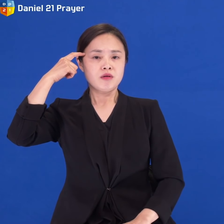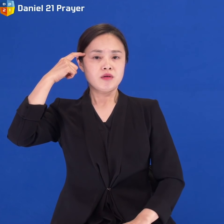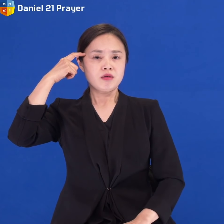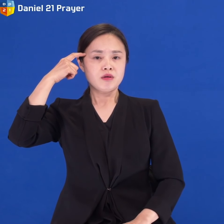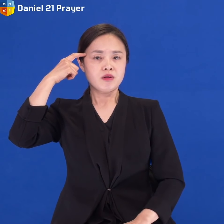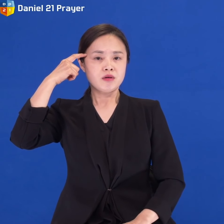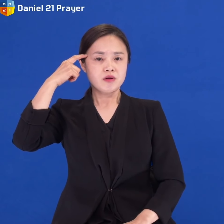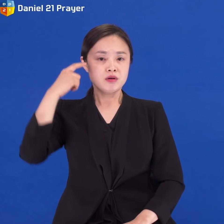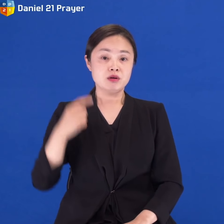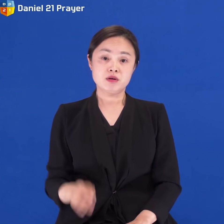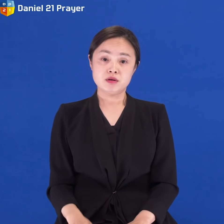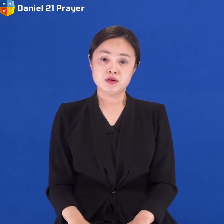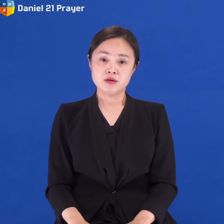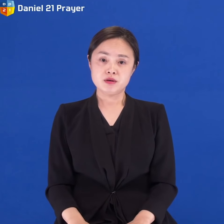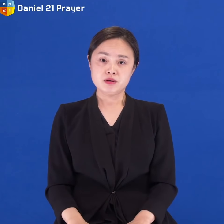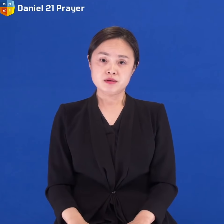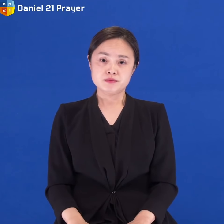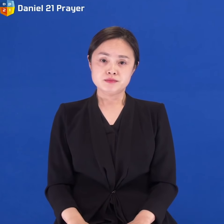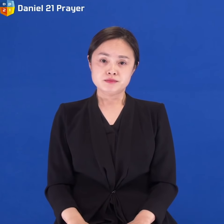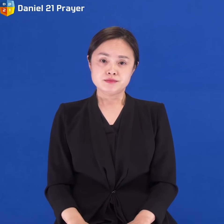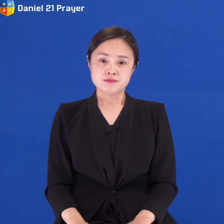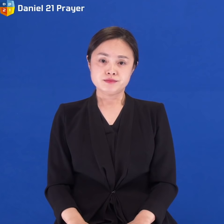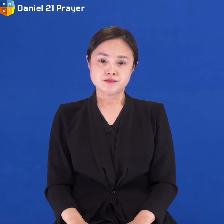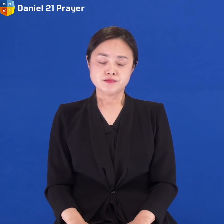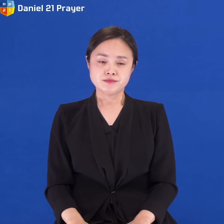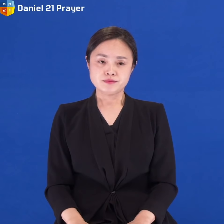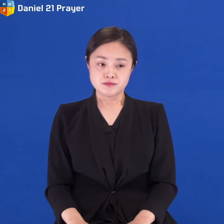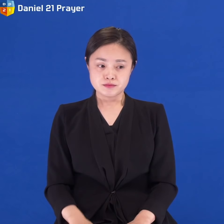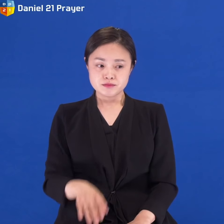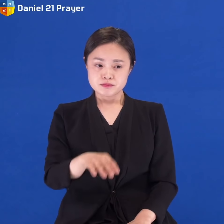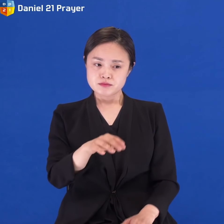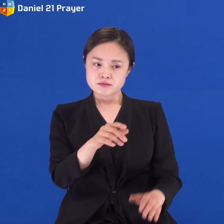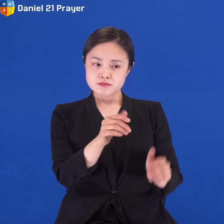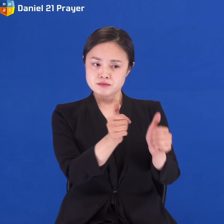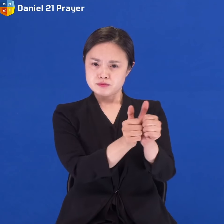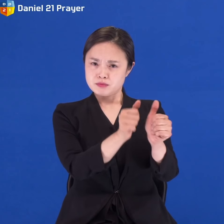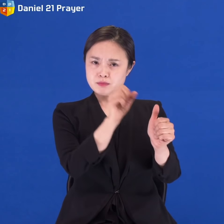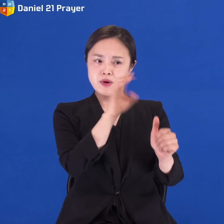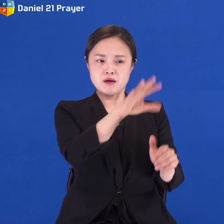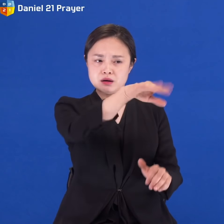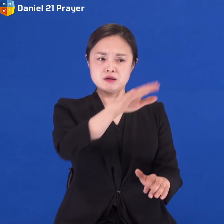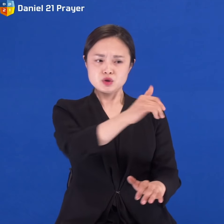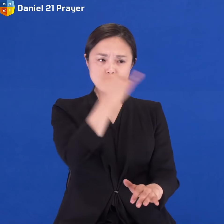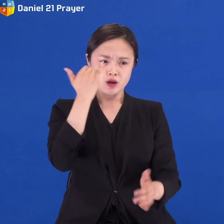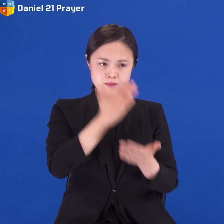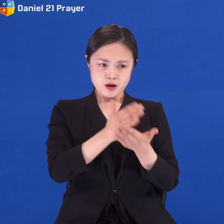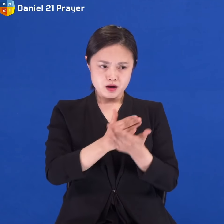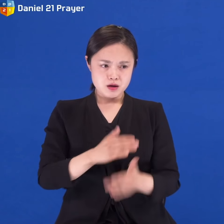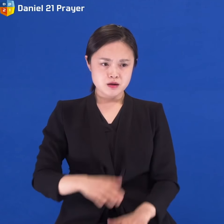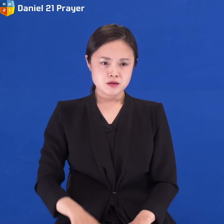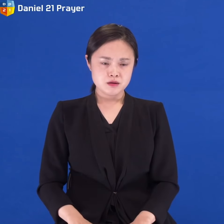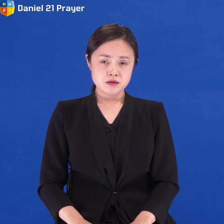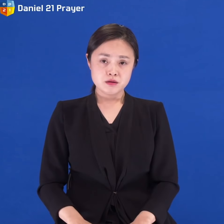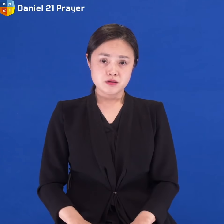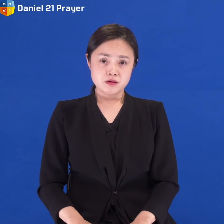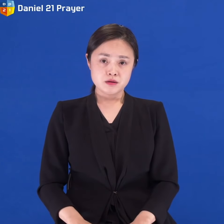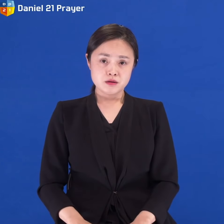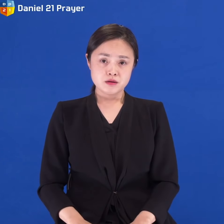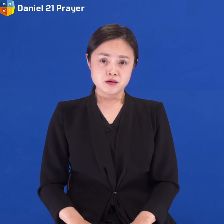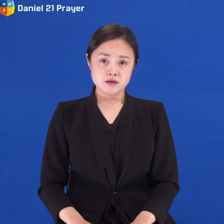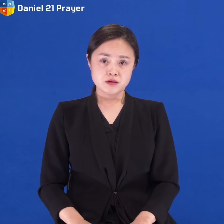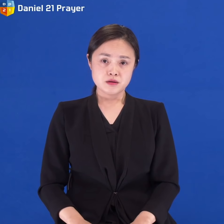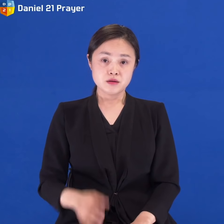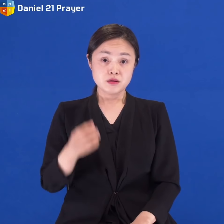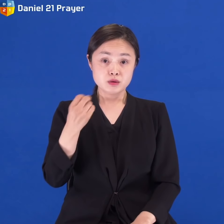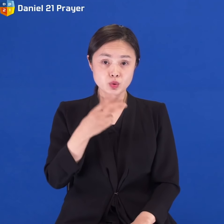돌아오는 길에 연락을 하지 말라고 요구했습니다. 그리고 결혼 날짜를 잡아도 저는